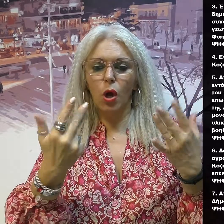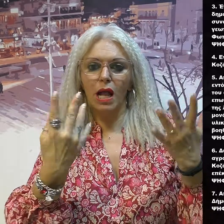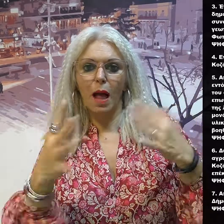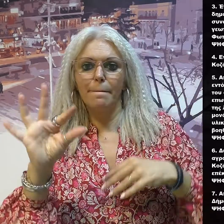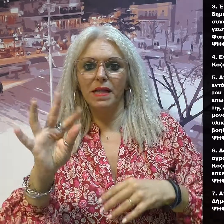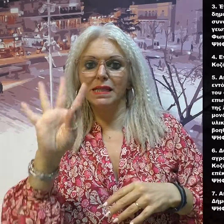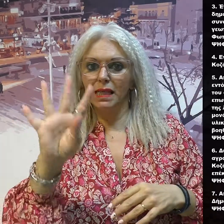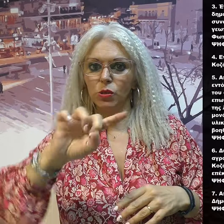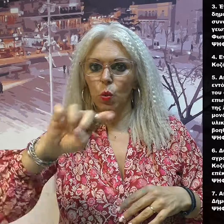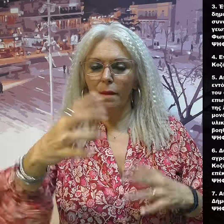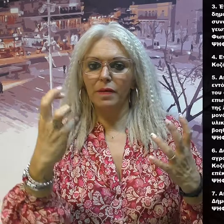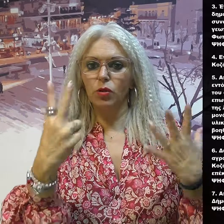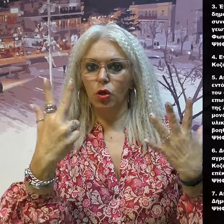568.954,38 τετραγωνικών μέτρων και